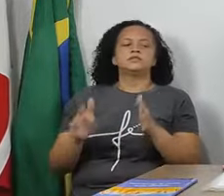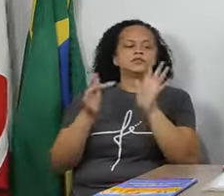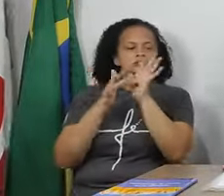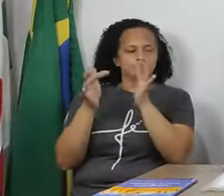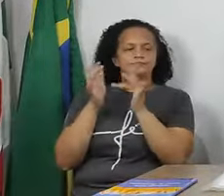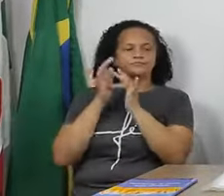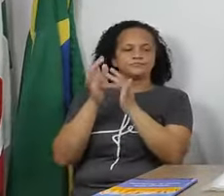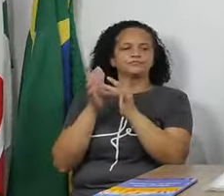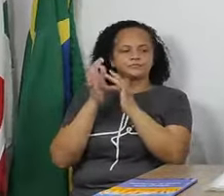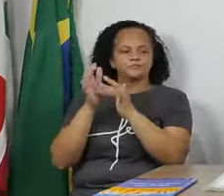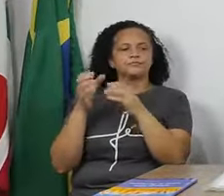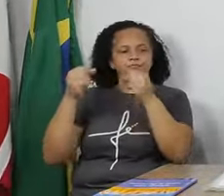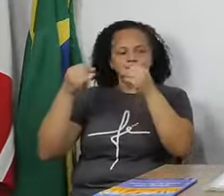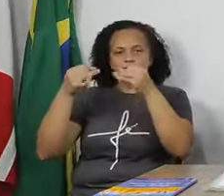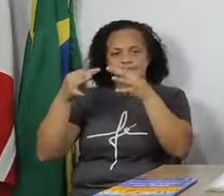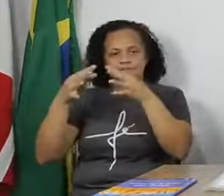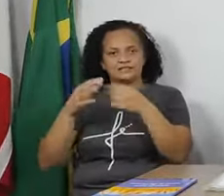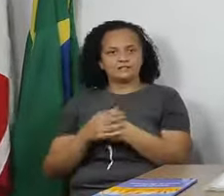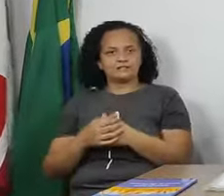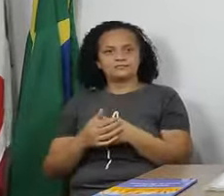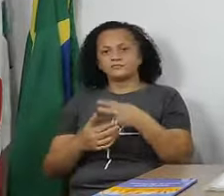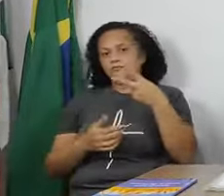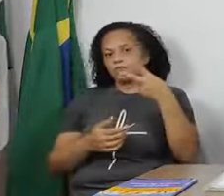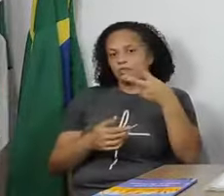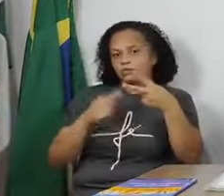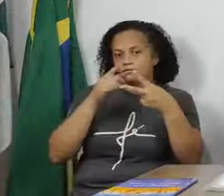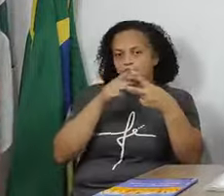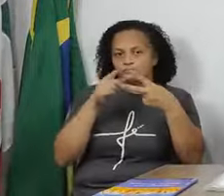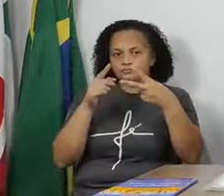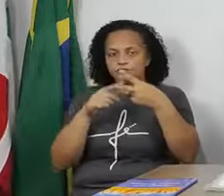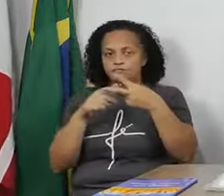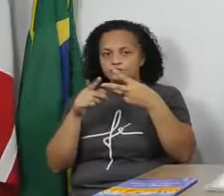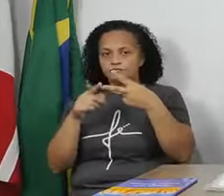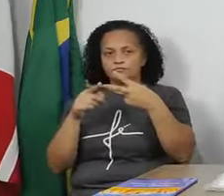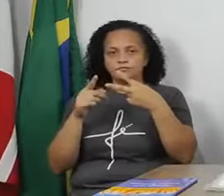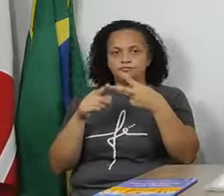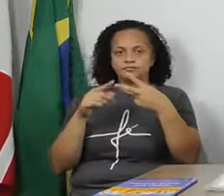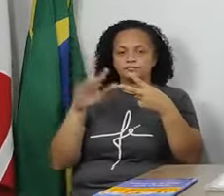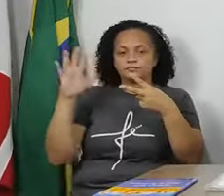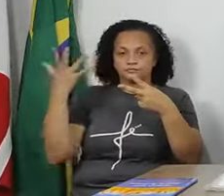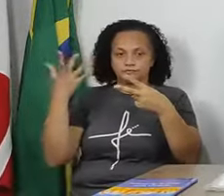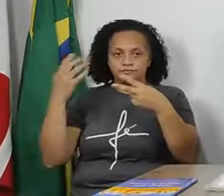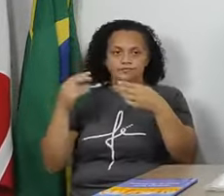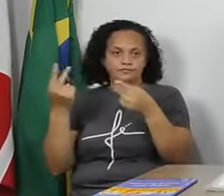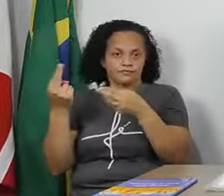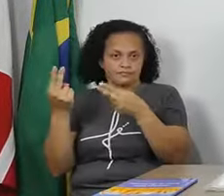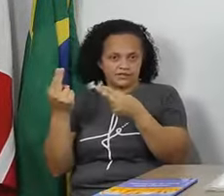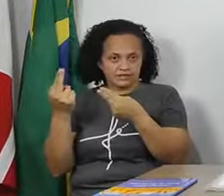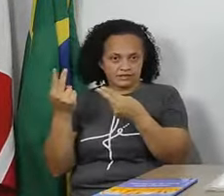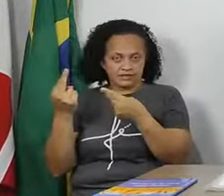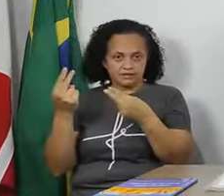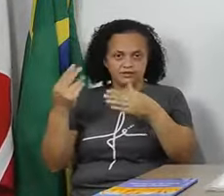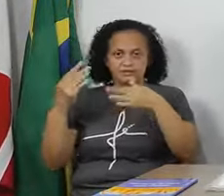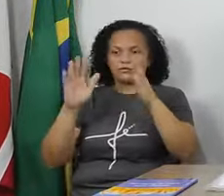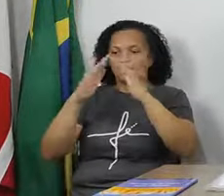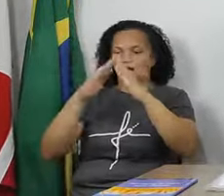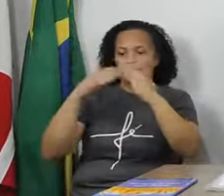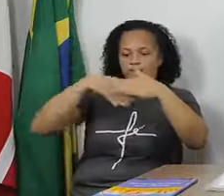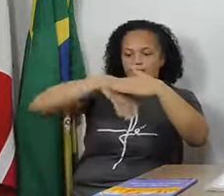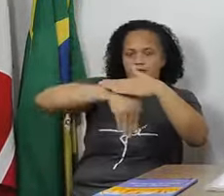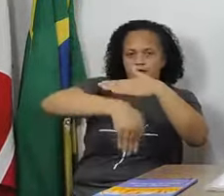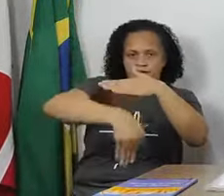né, sobre os dois tipos de alicerce, onde nós podemos construir a nossa fé